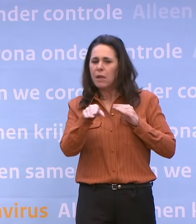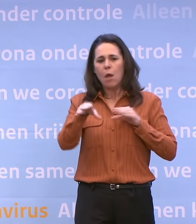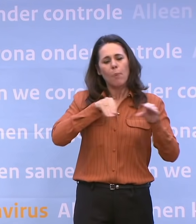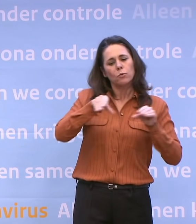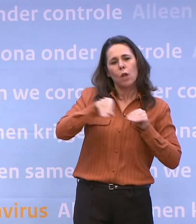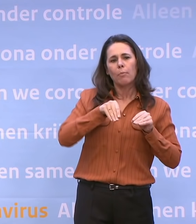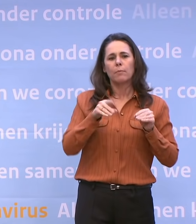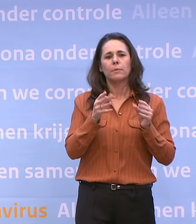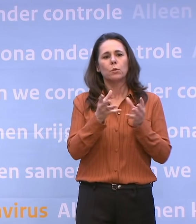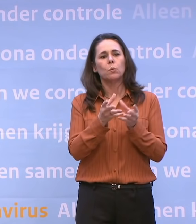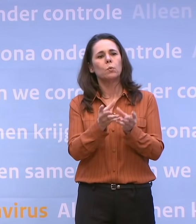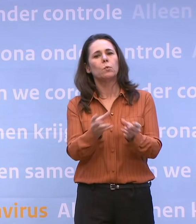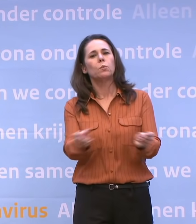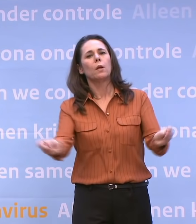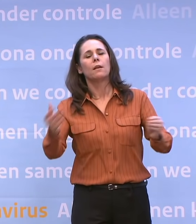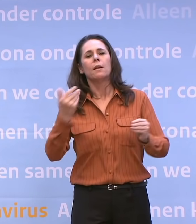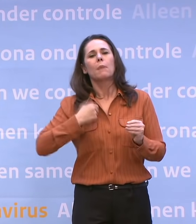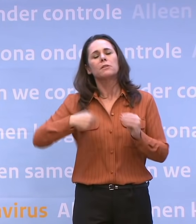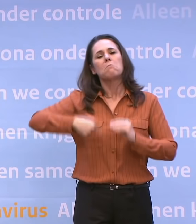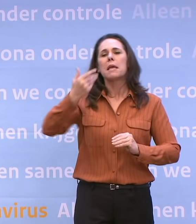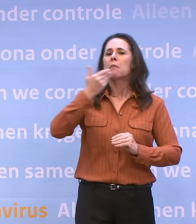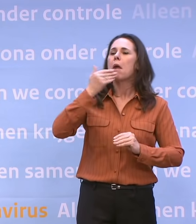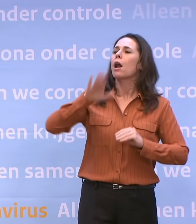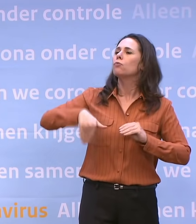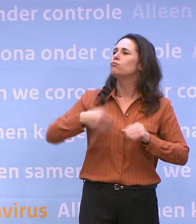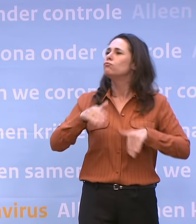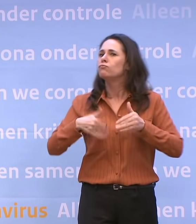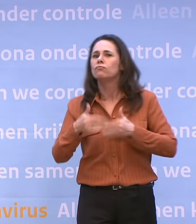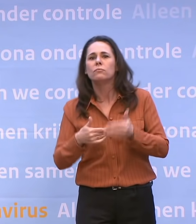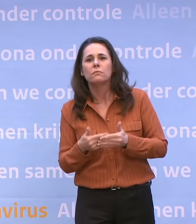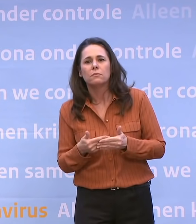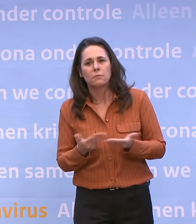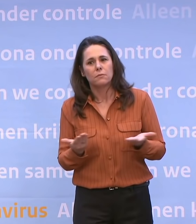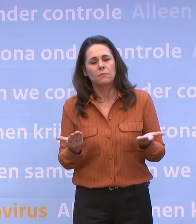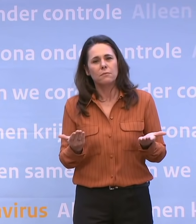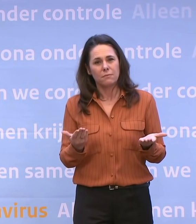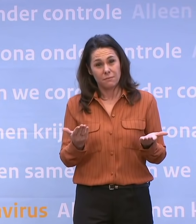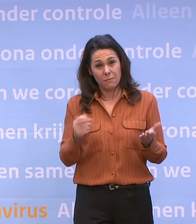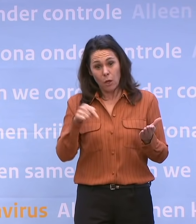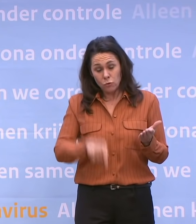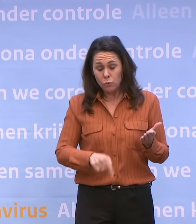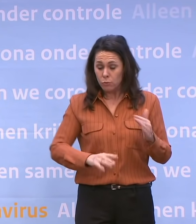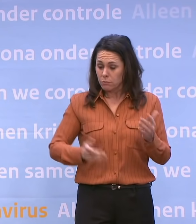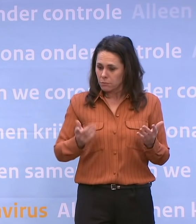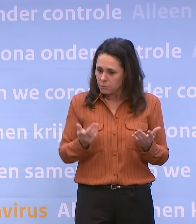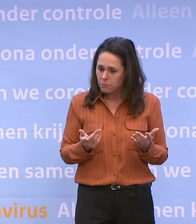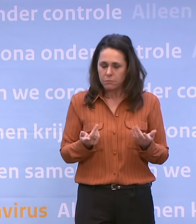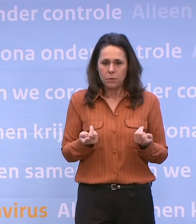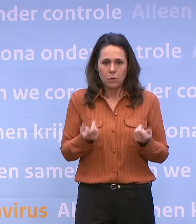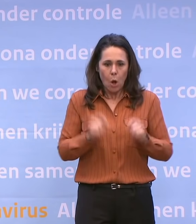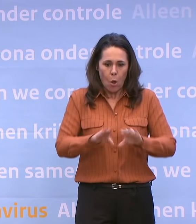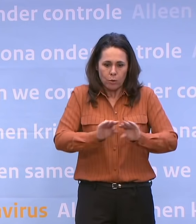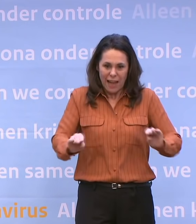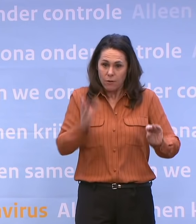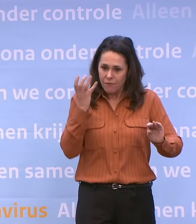weer makkelijker erover gaan denken. En stel dat u straks wel besluit om er echt een complete lockdown voor te maken, staat Nederland daar dan klaar voor?